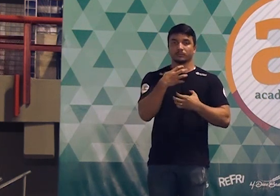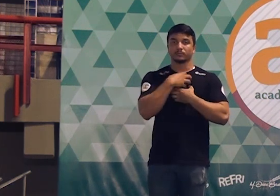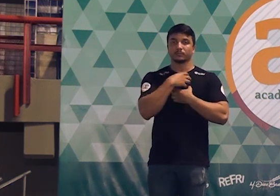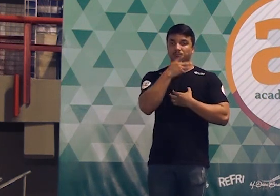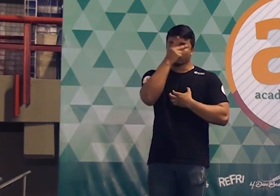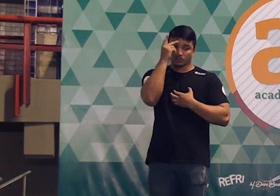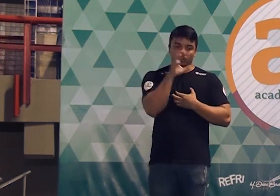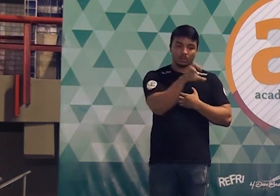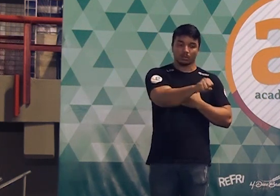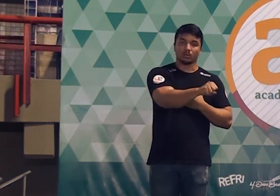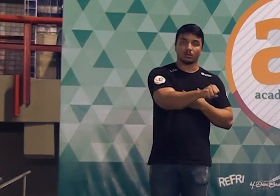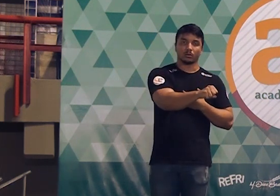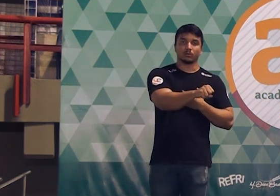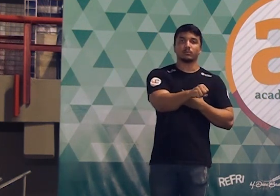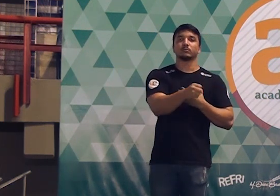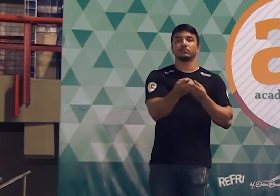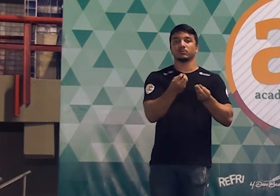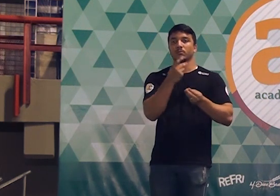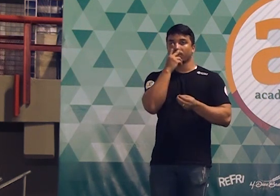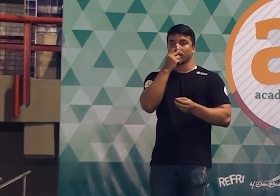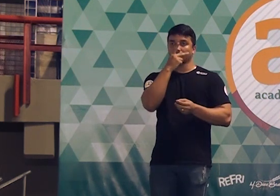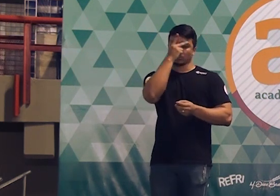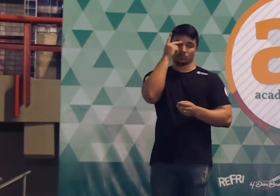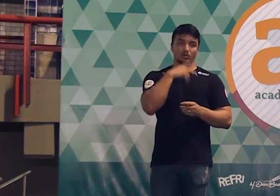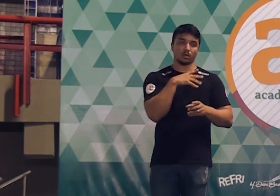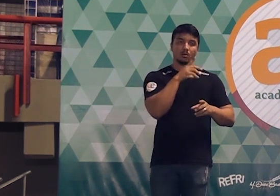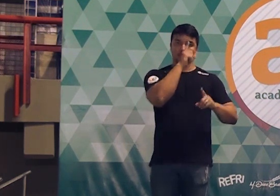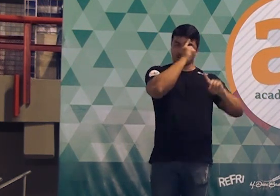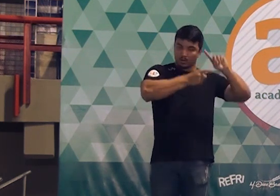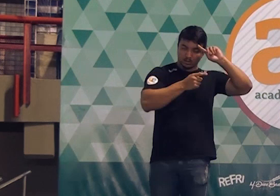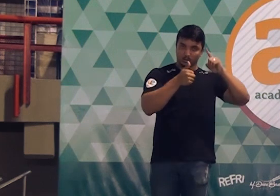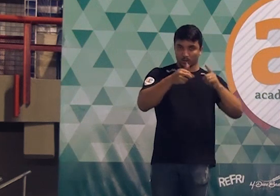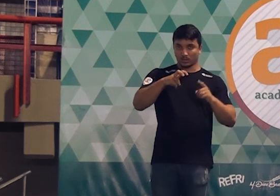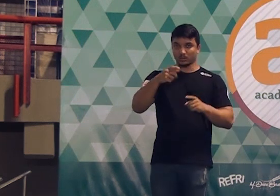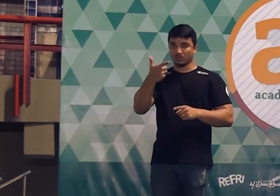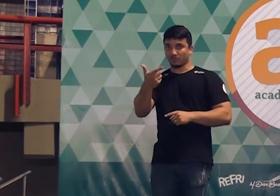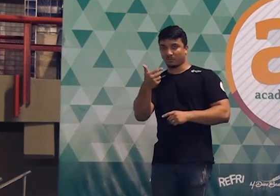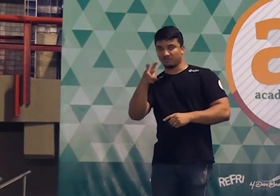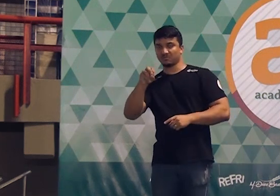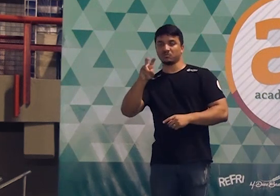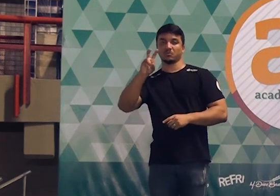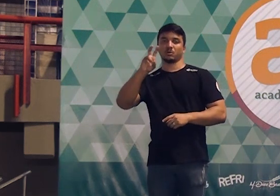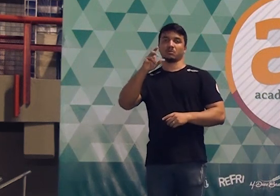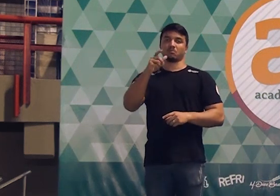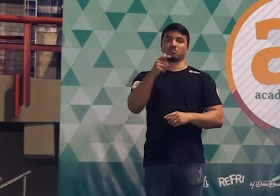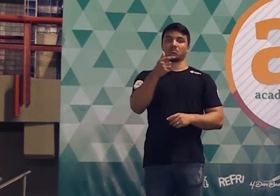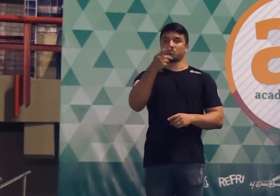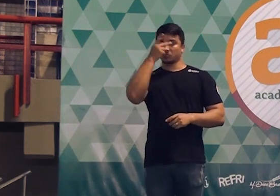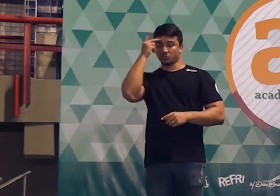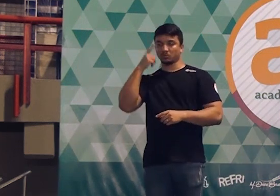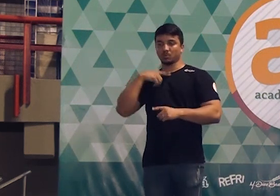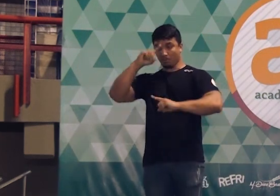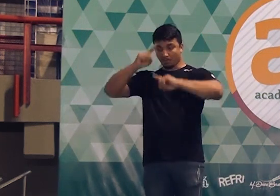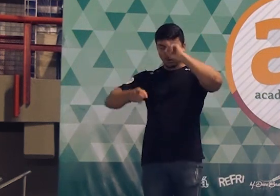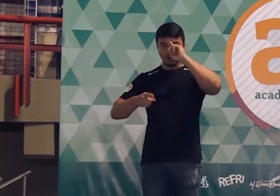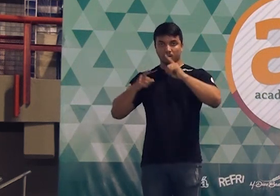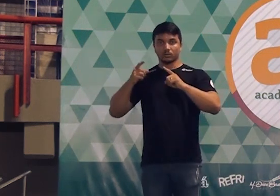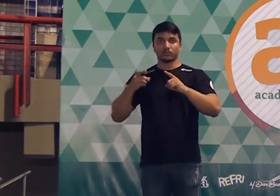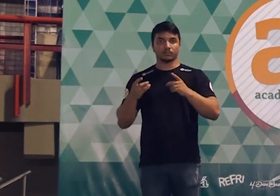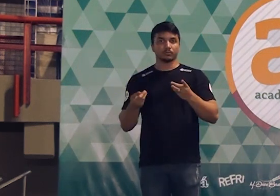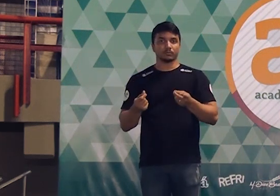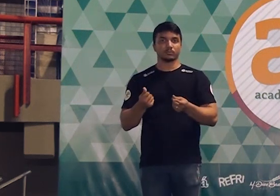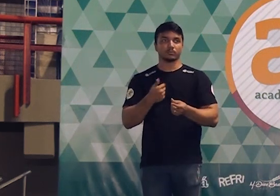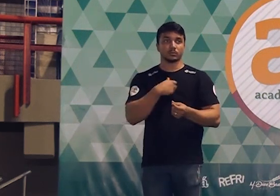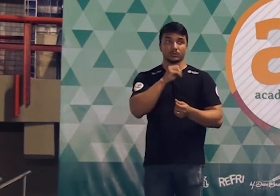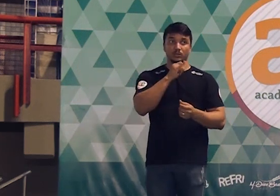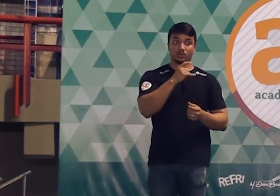de uma pessoa. Imagina o que é ter a posse de 10, 15, 20, 50 escravos. Financeiramente,